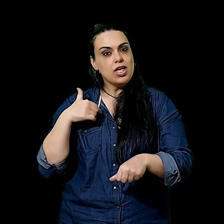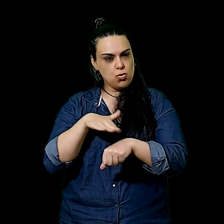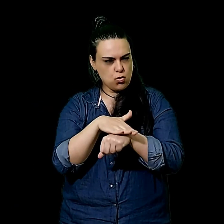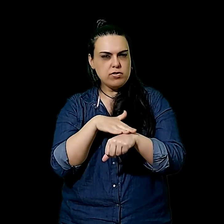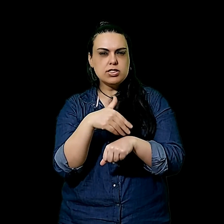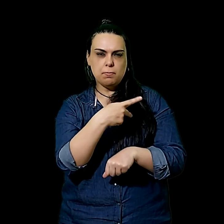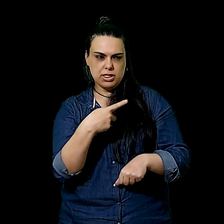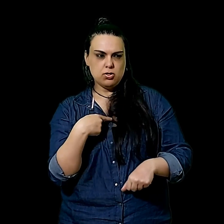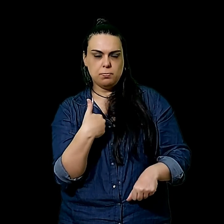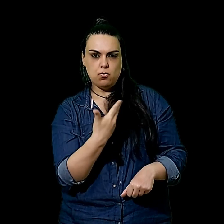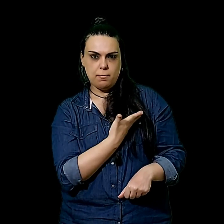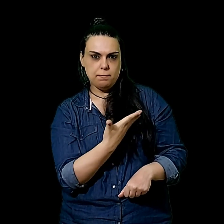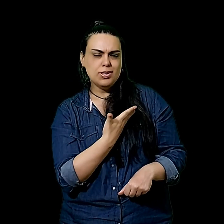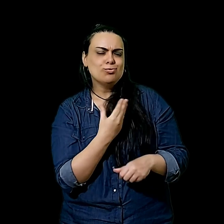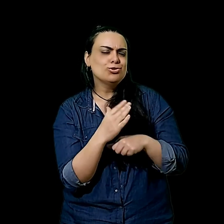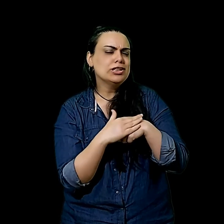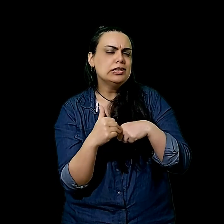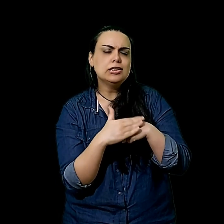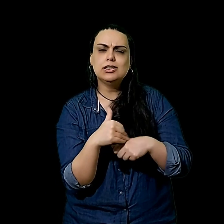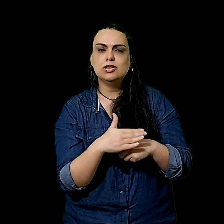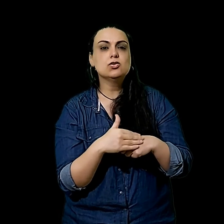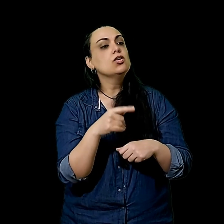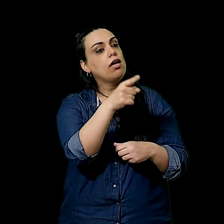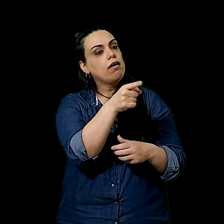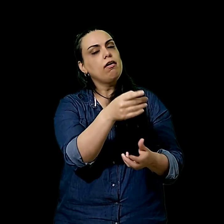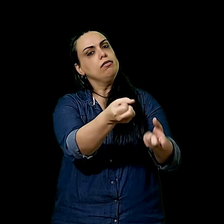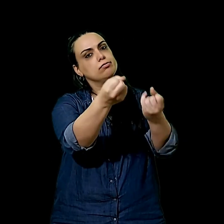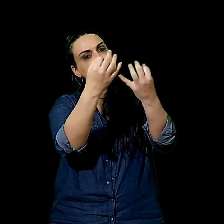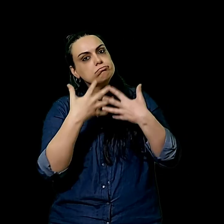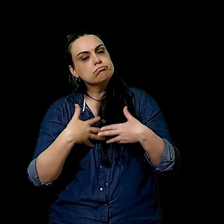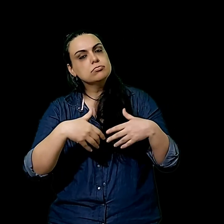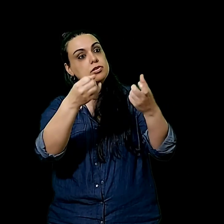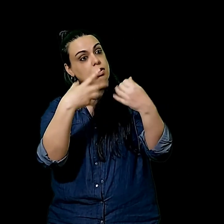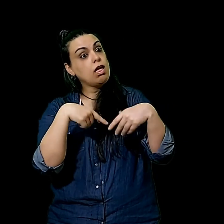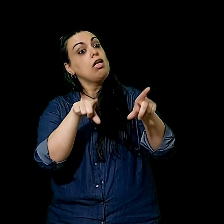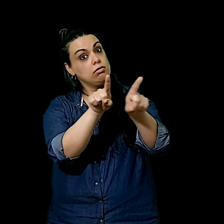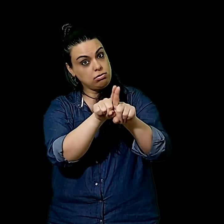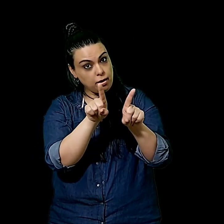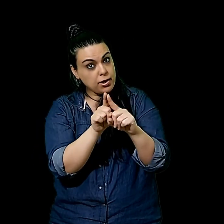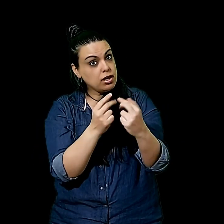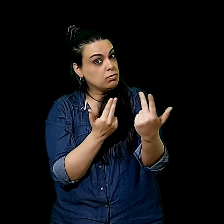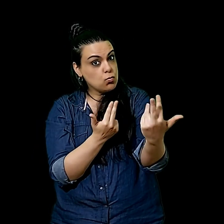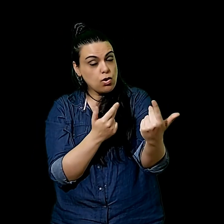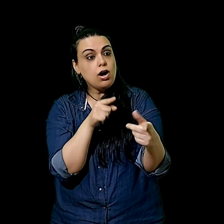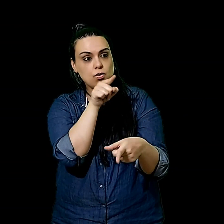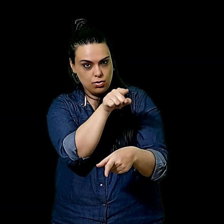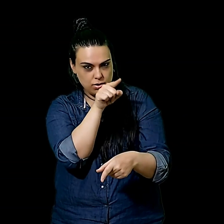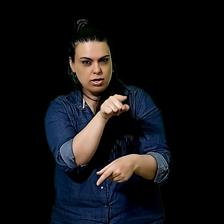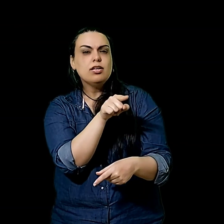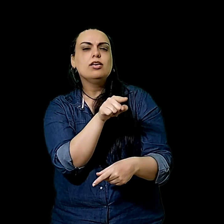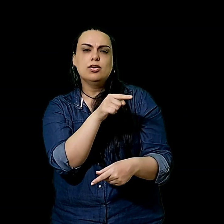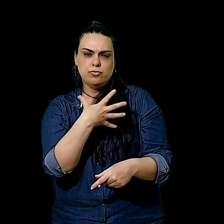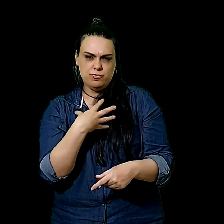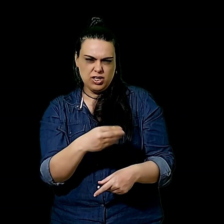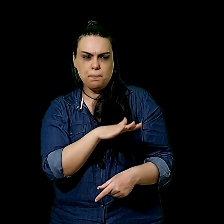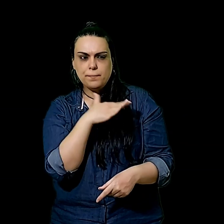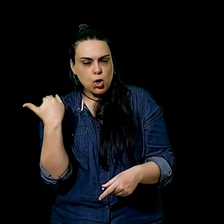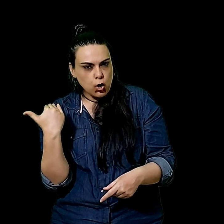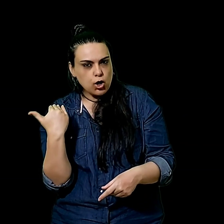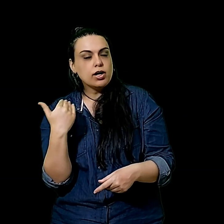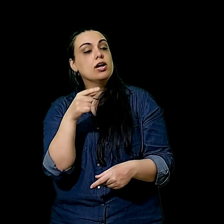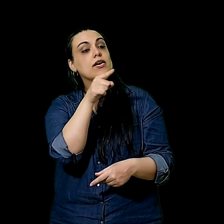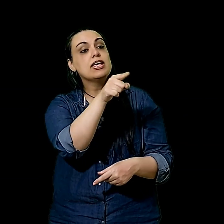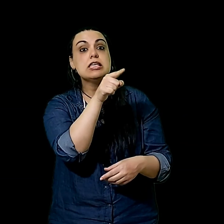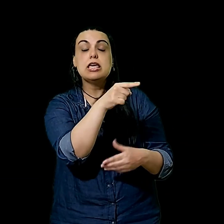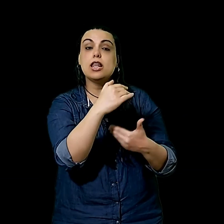pastor amigo, muito querido, e ele compartilhou comigo que ele também tinha vivido essa dor, né? Também tinha perdido um filho, e ele disse assim